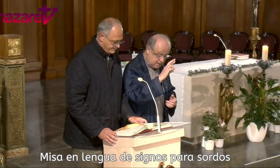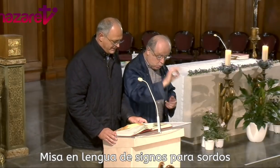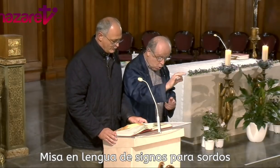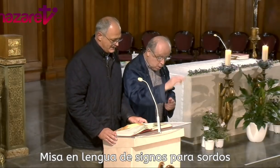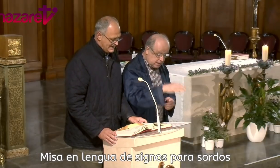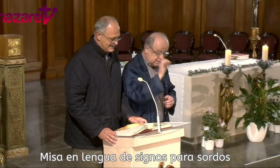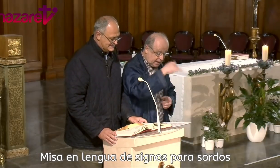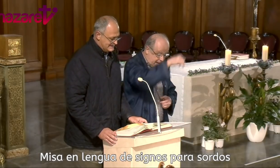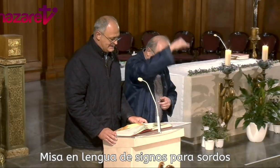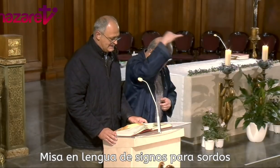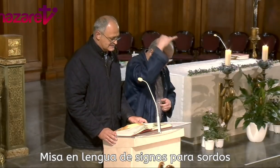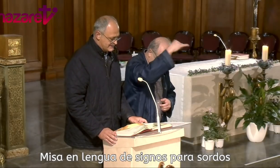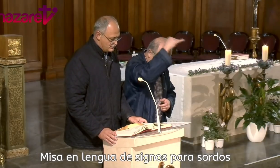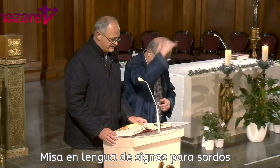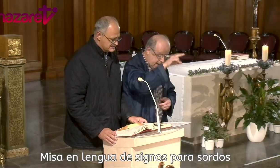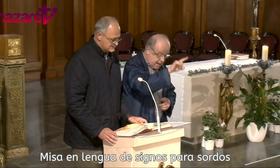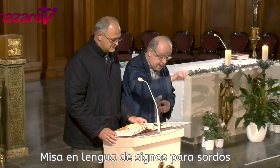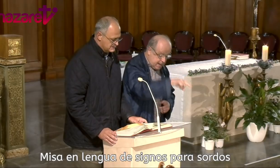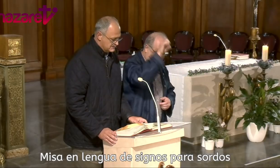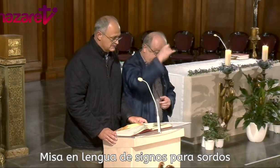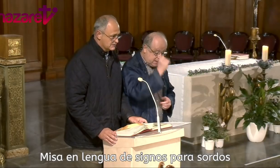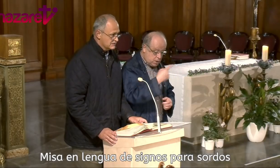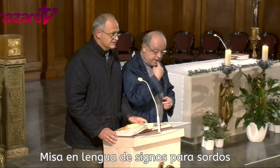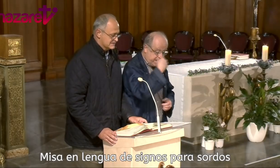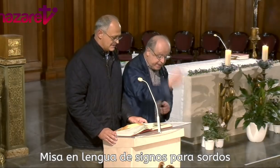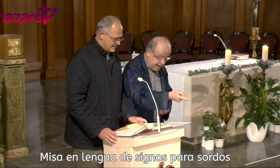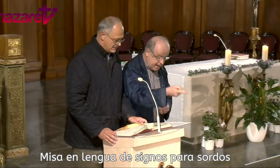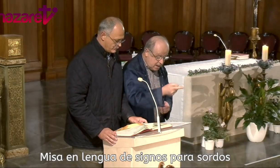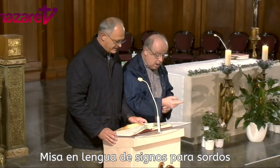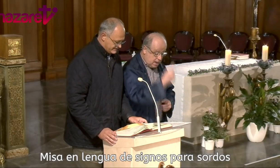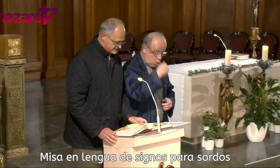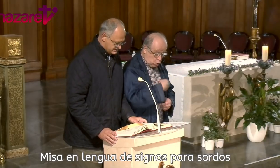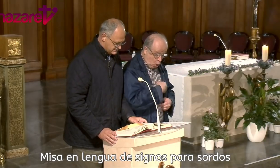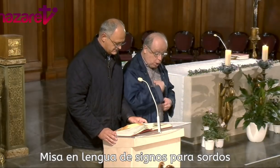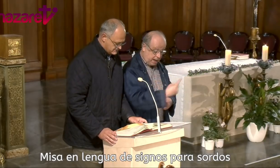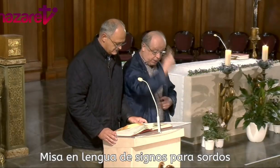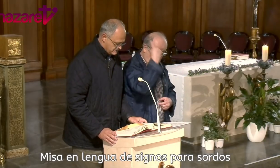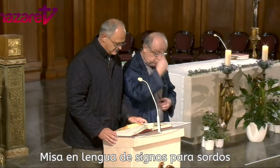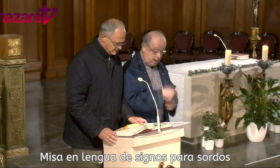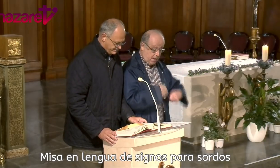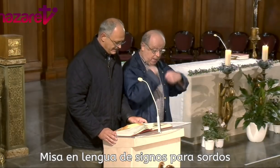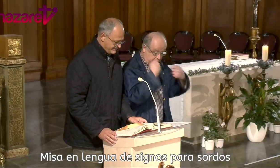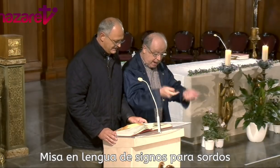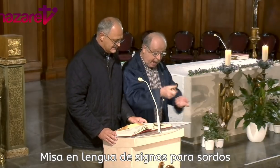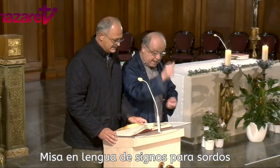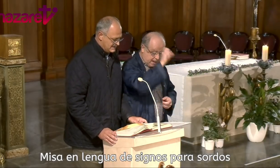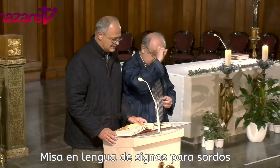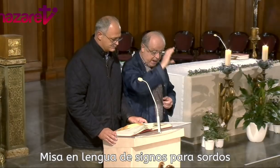para doblegar ante él las naciones y desarmar a los reyes, para abrir ante él las